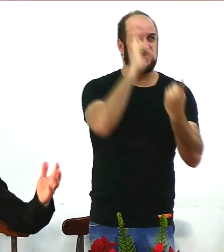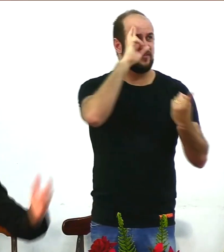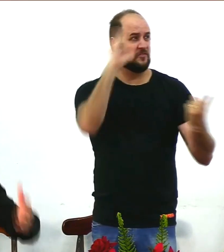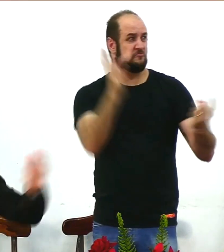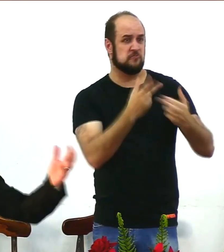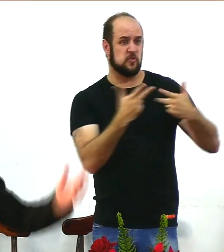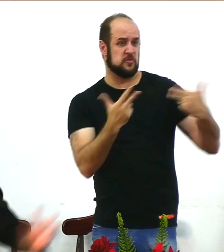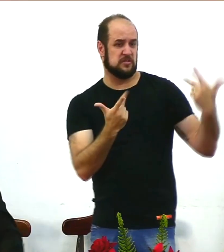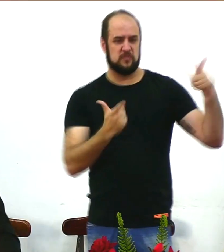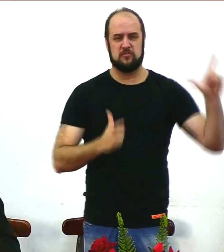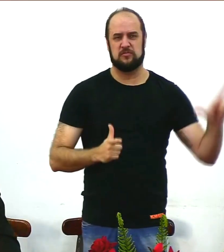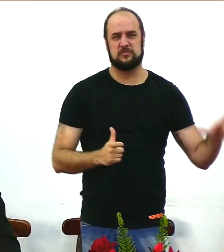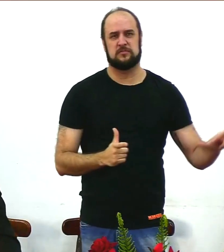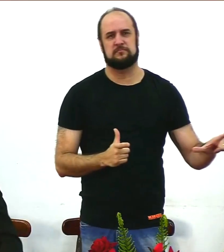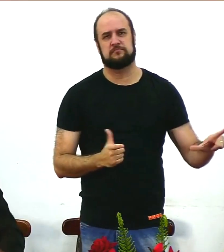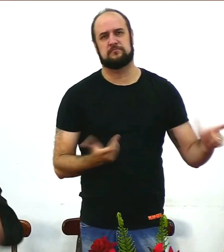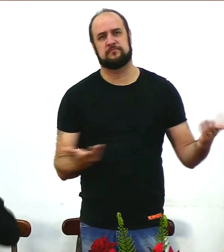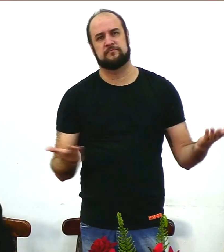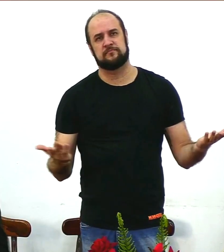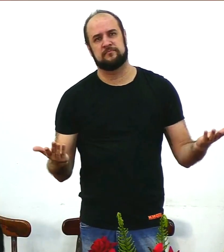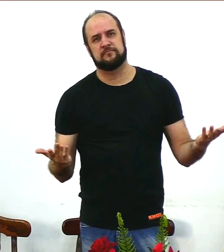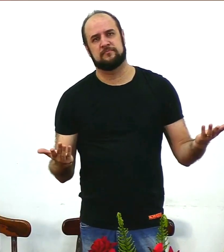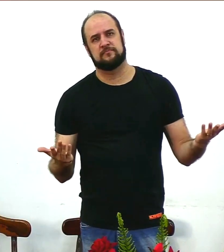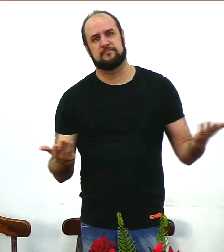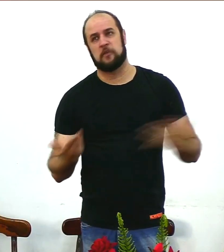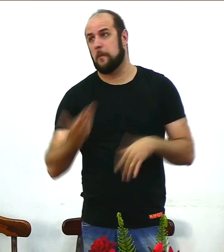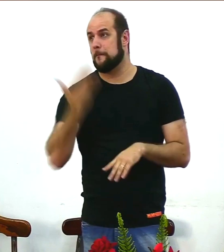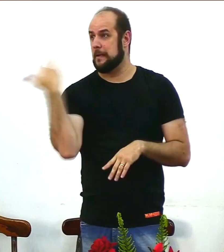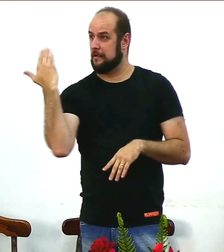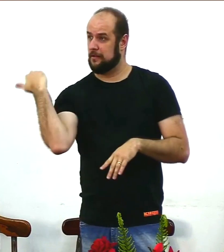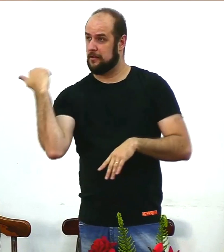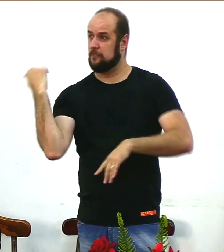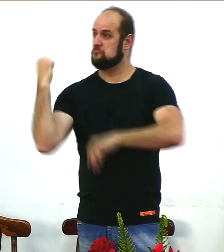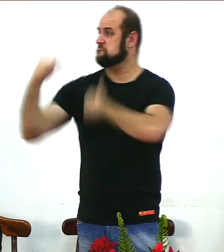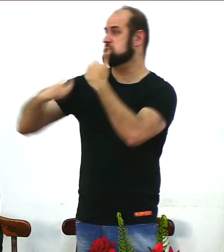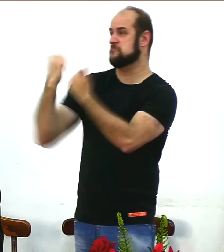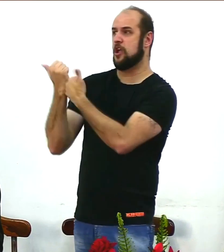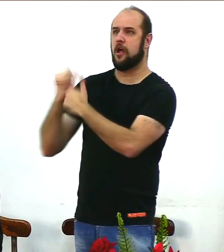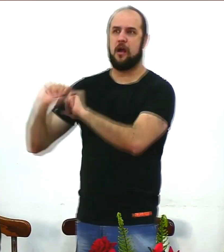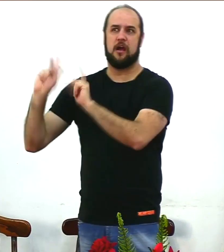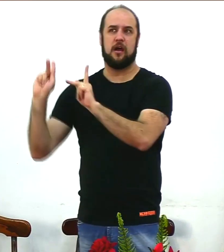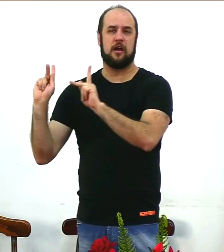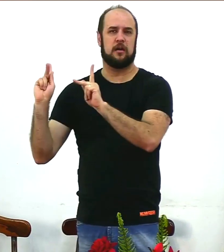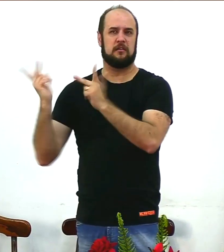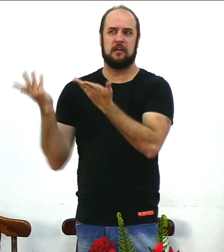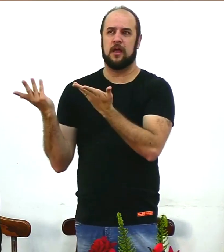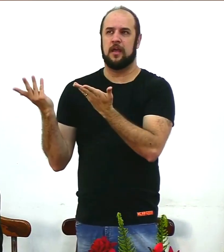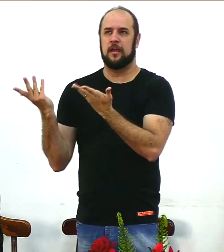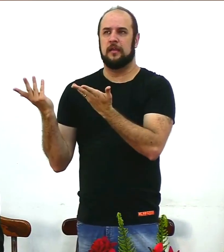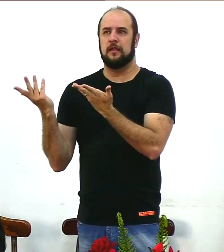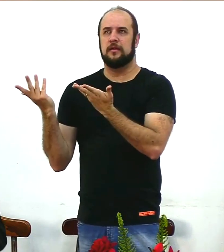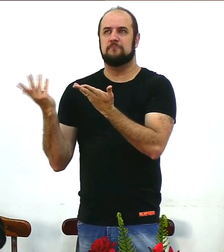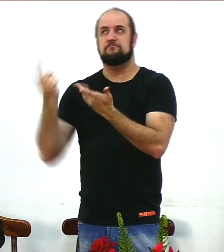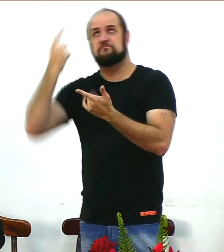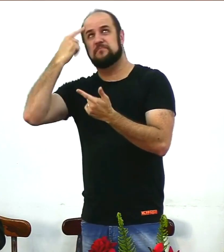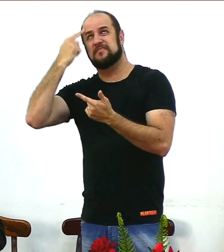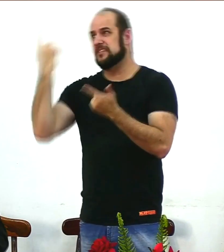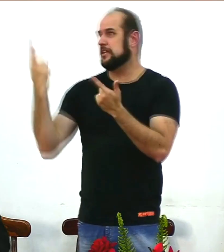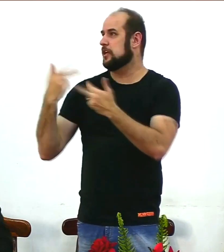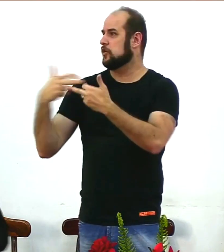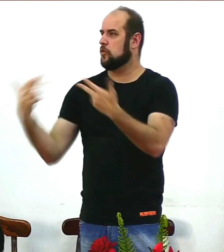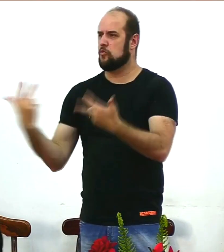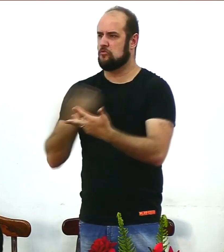faz. E então ele usa os 2 próximos versículos para dizer: eu não vou trocar as coisas do Senhor